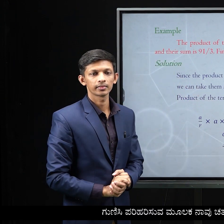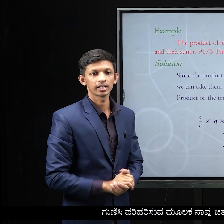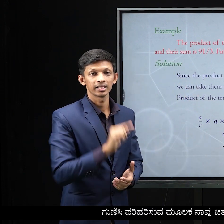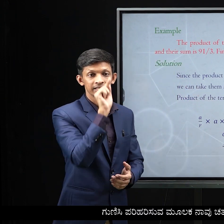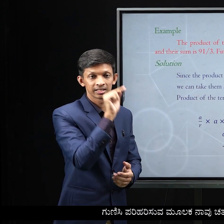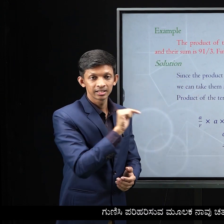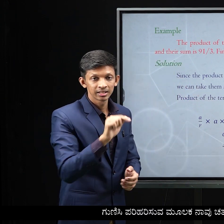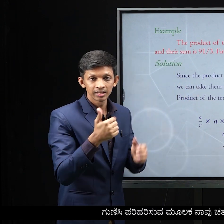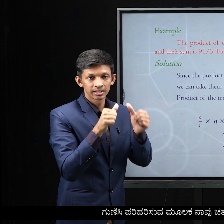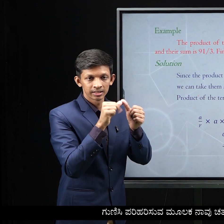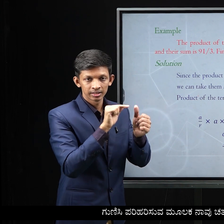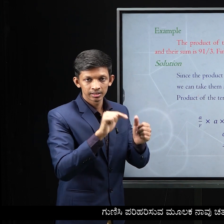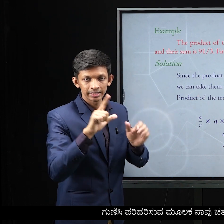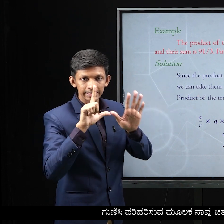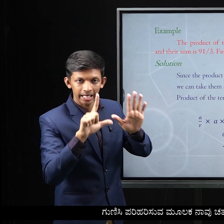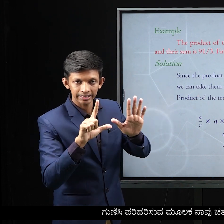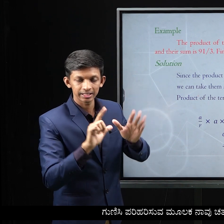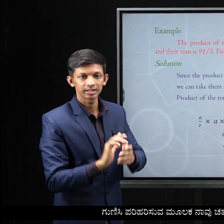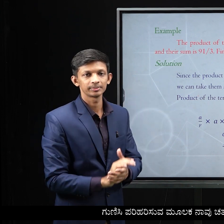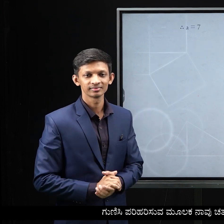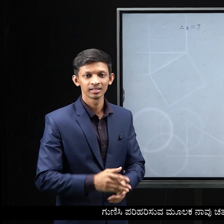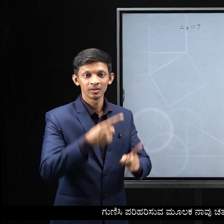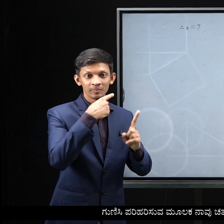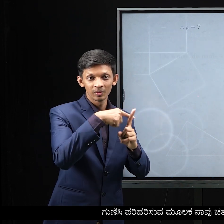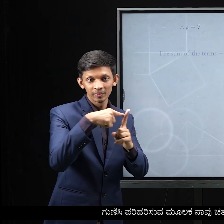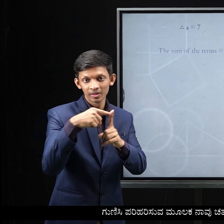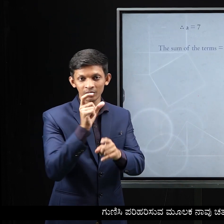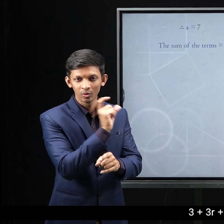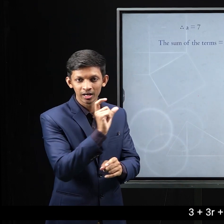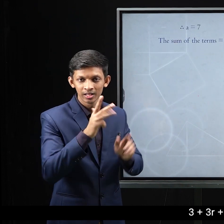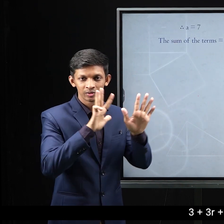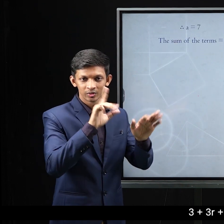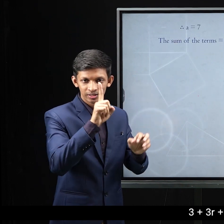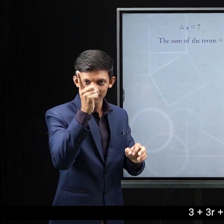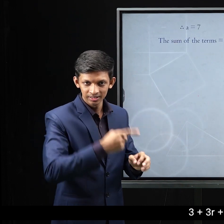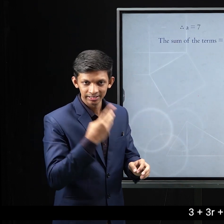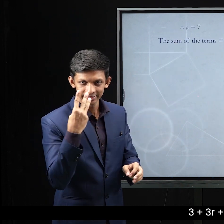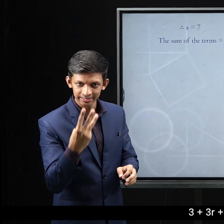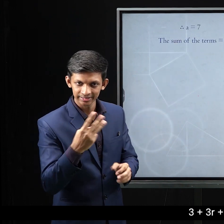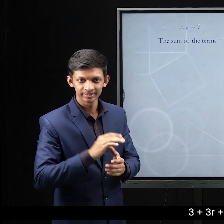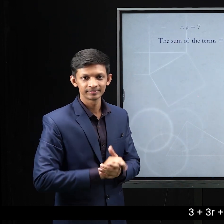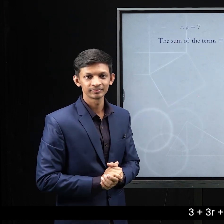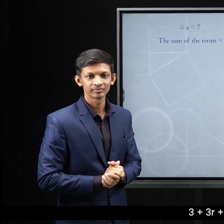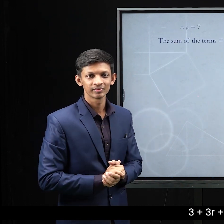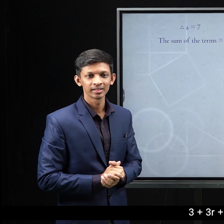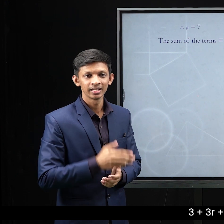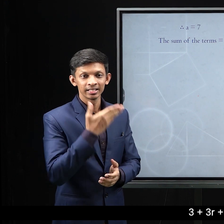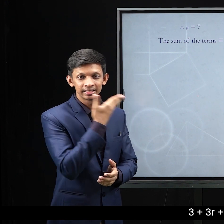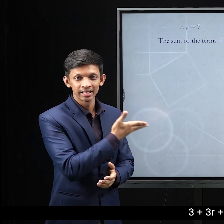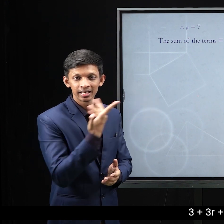ಪರಿಹರಿಸುವ ಮೂಲಕ ನಾವು ಚತುರ್ಭುಜ ಸಮೀಕರಣವನ್ನು ಪಡೆಯುತ್ತೇವೆ. 3 ಪ್ಲಸ್ 3r ಪ್ಲಸ್ 3r ಸ್ಕ್ವೇರ್